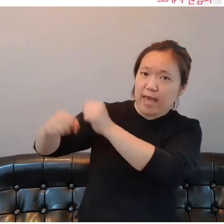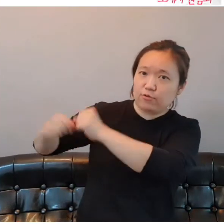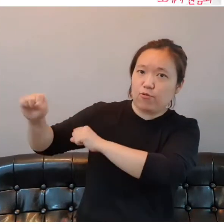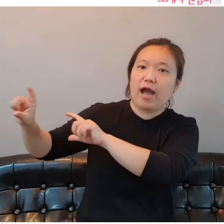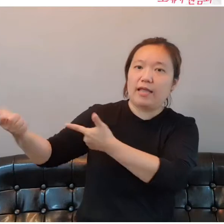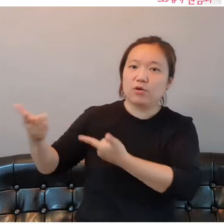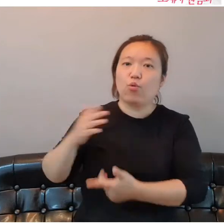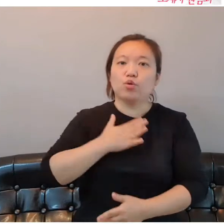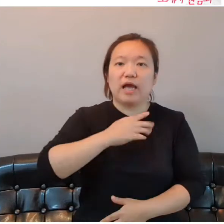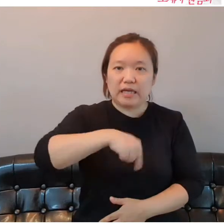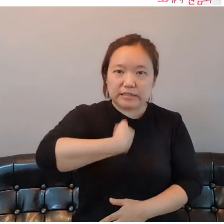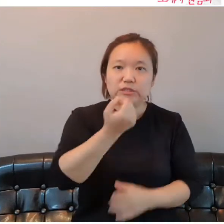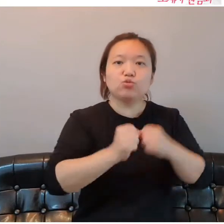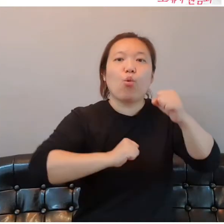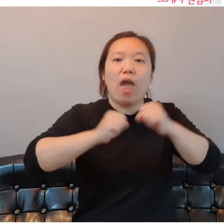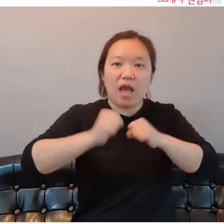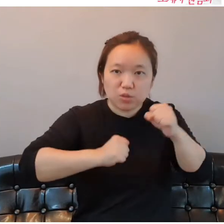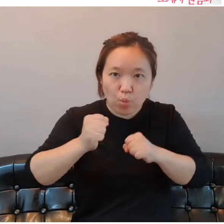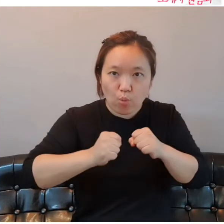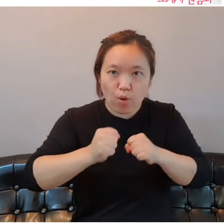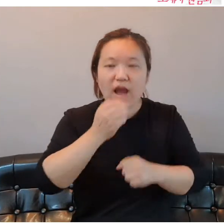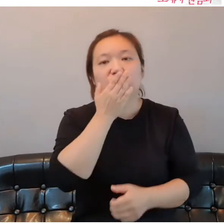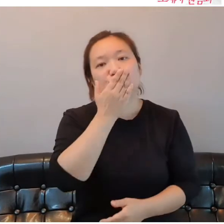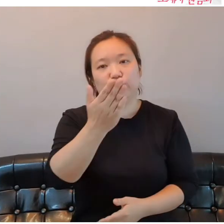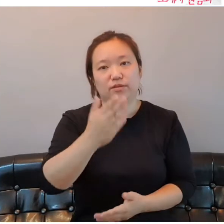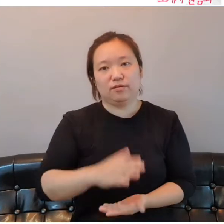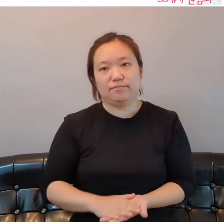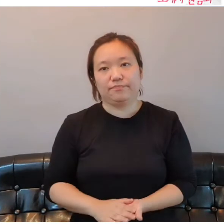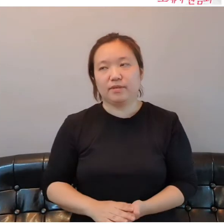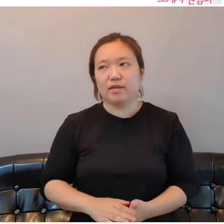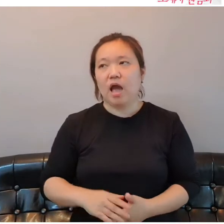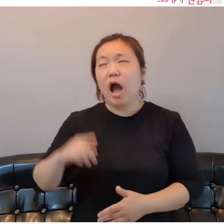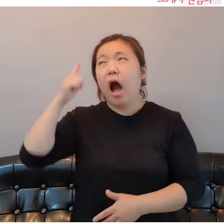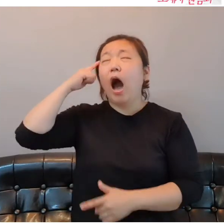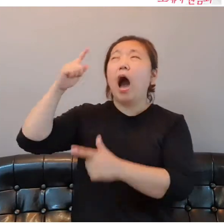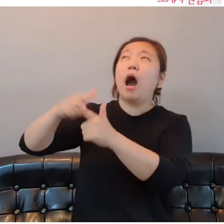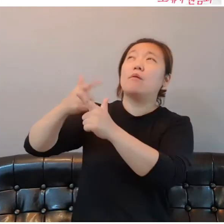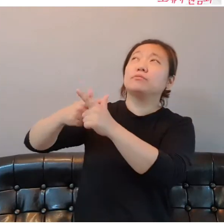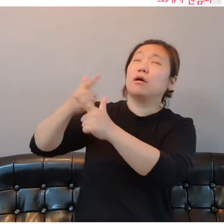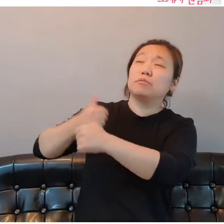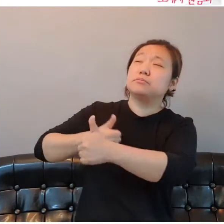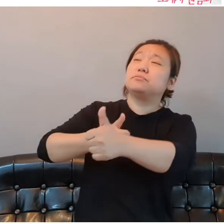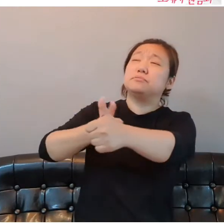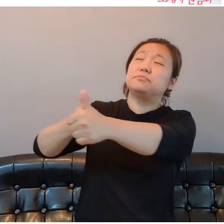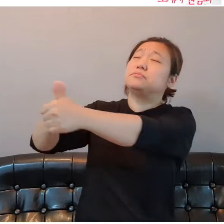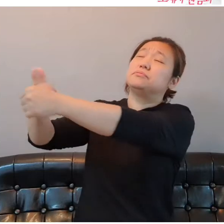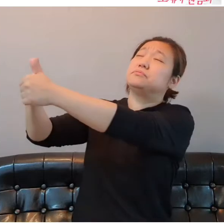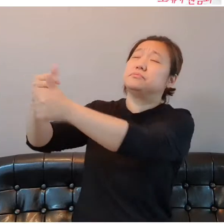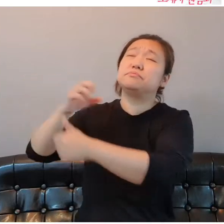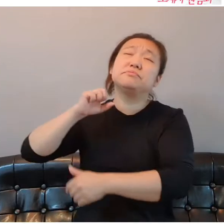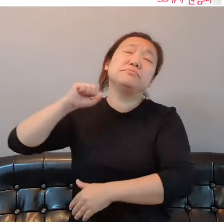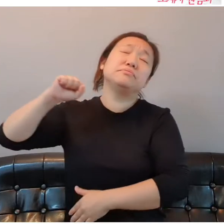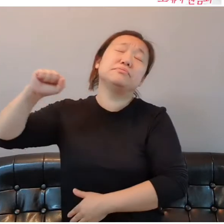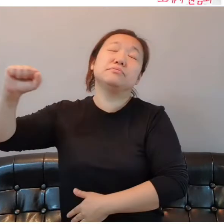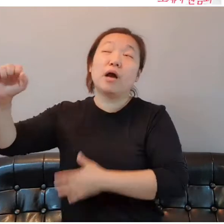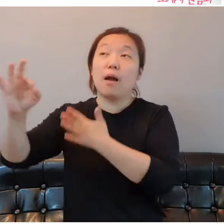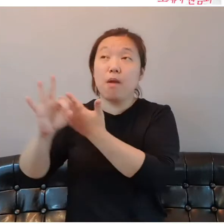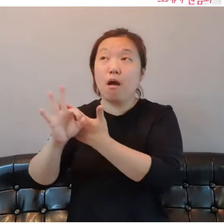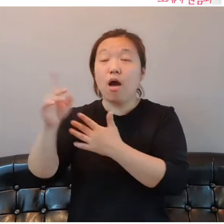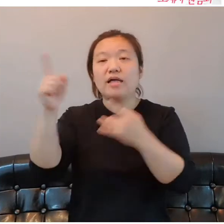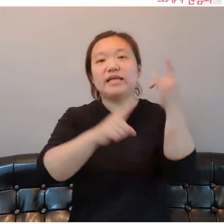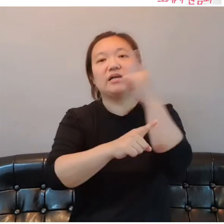있어요. 자생력이 없고 자발성이 없으면 남들만 따라다니다가 상처받기 쉬워요. 그 상처받는